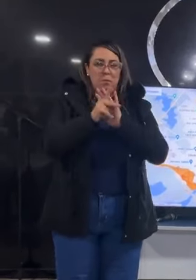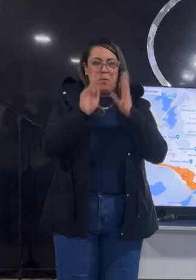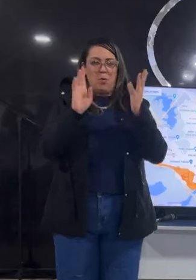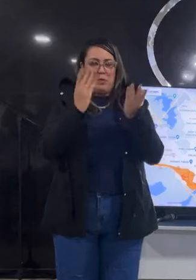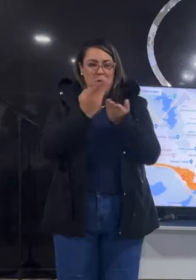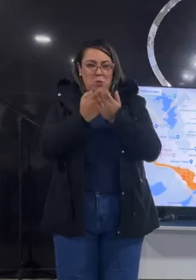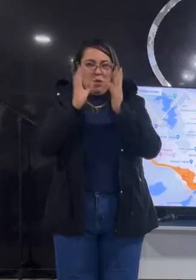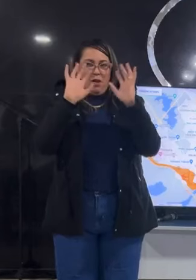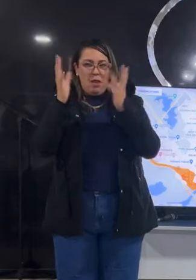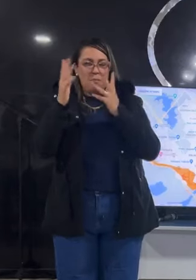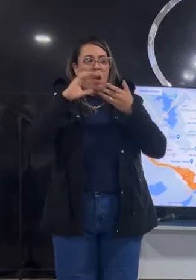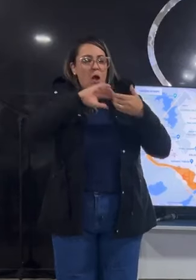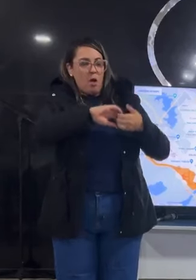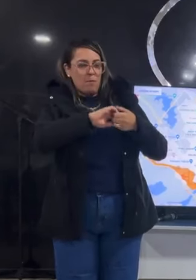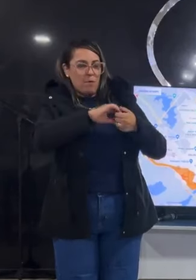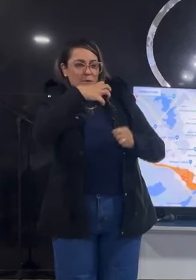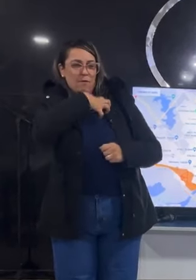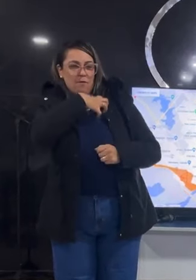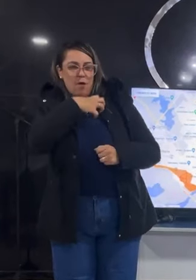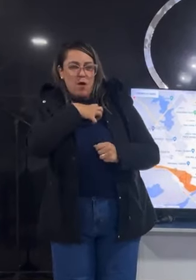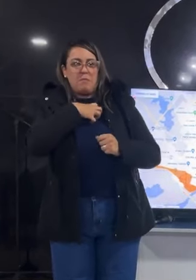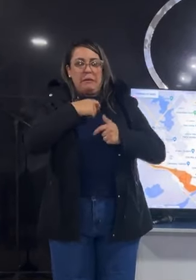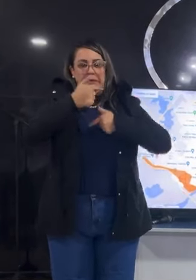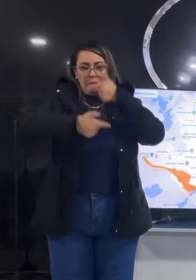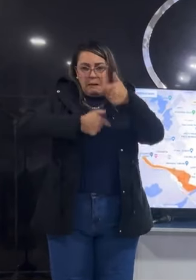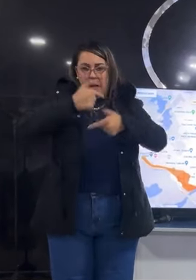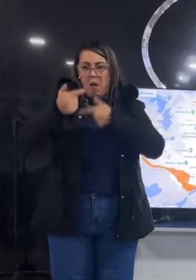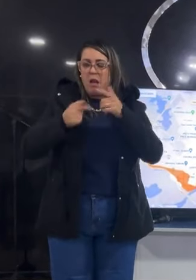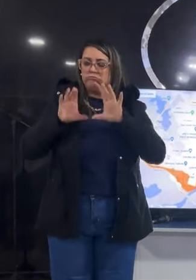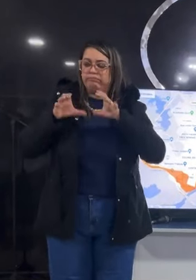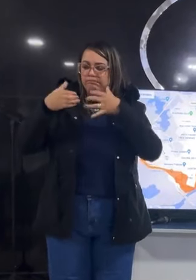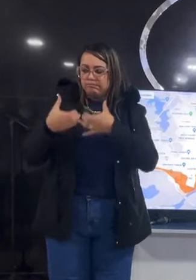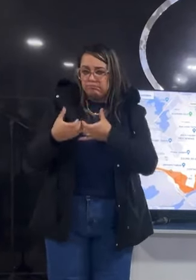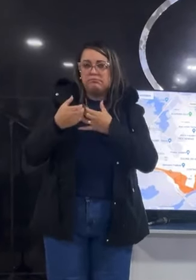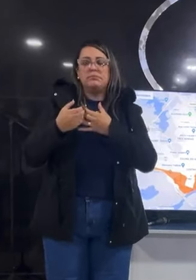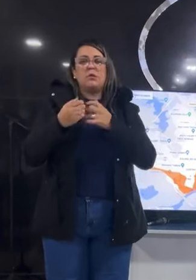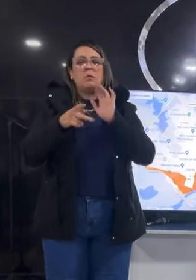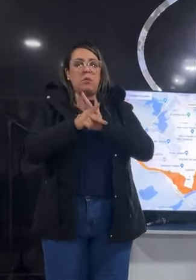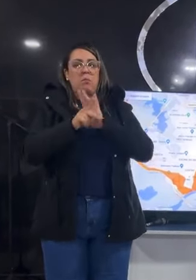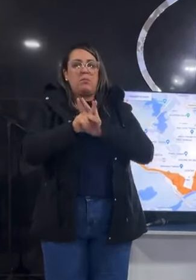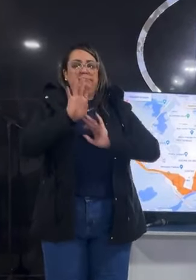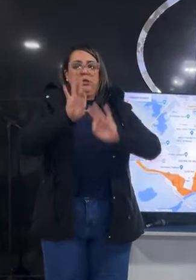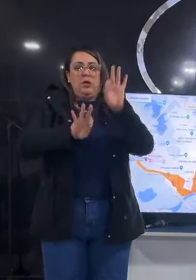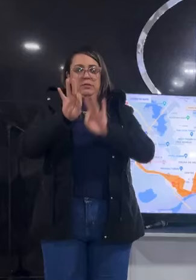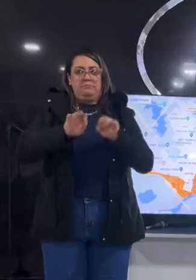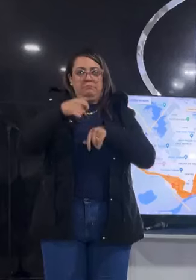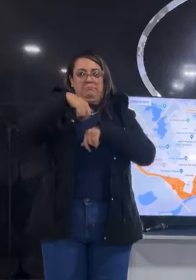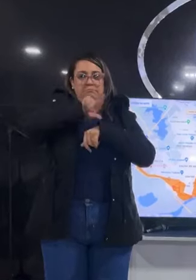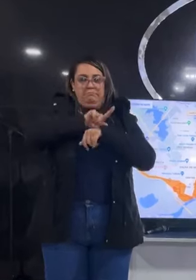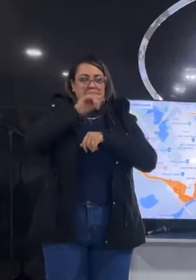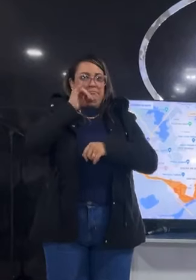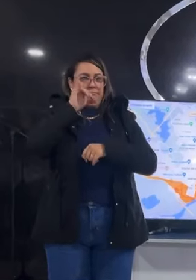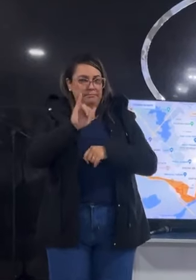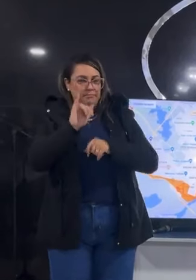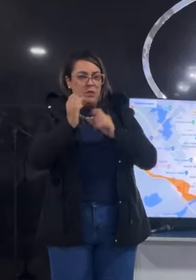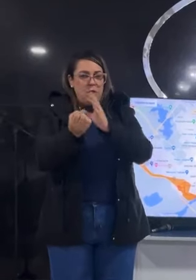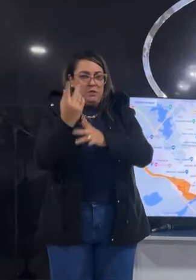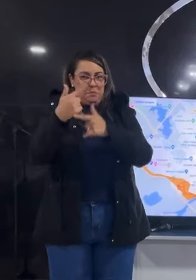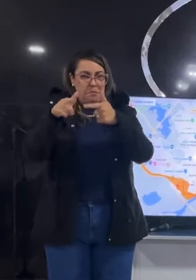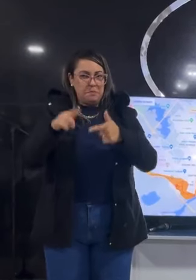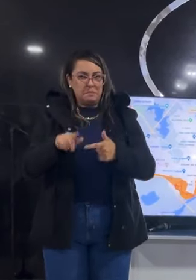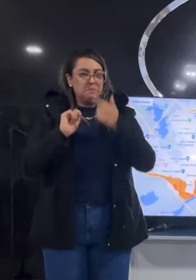muito pela forma como temos atuado coletivamente com precaução e depois mais tarde recebemos então o governador